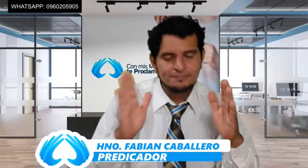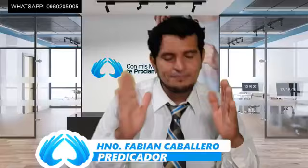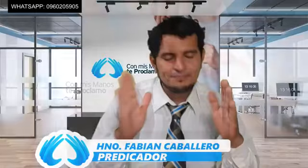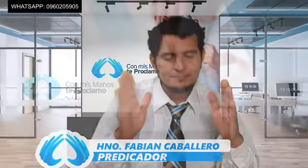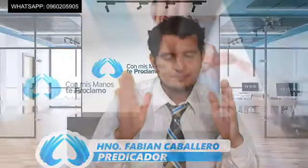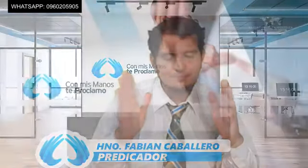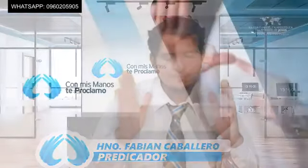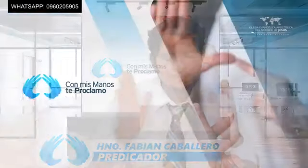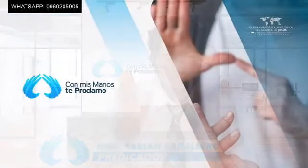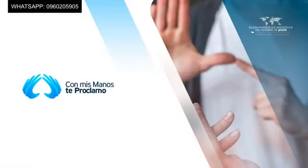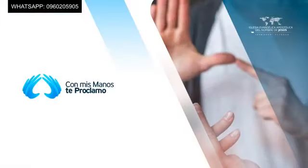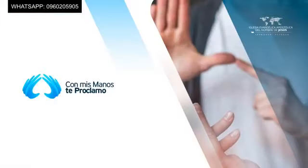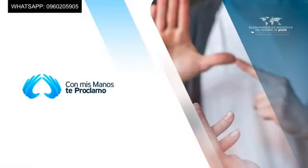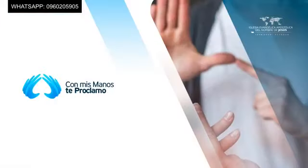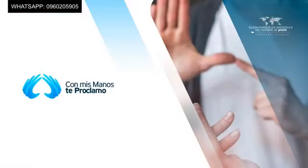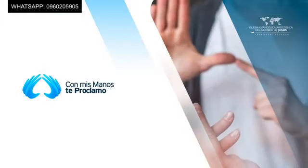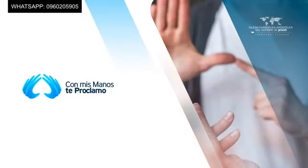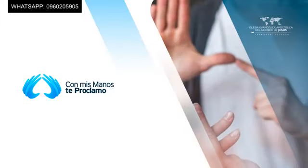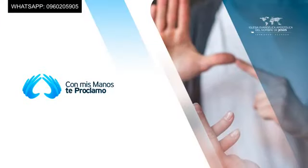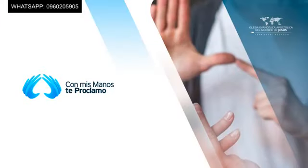aprender.